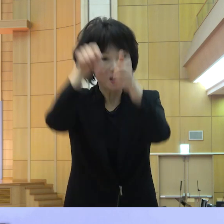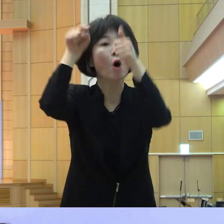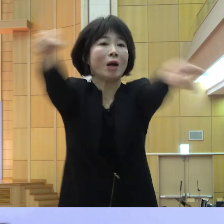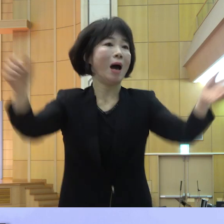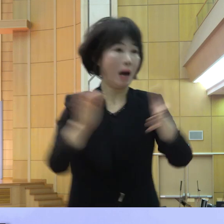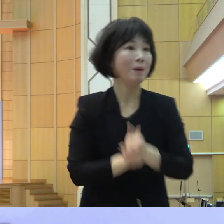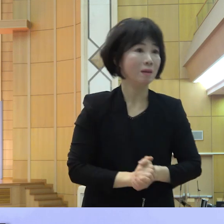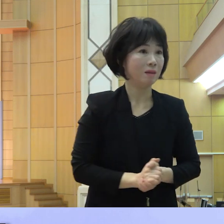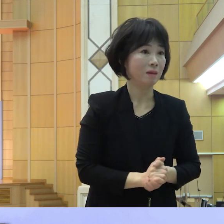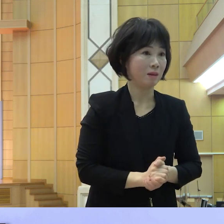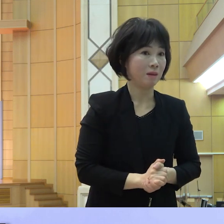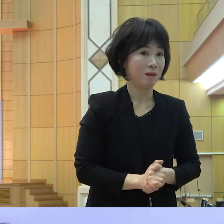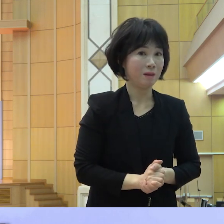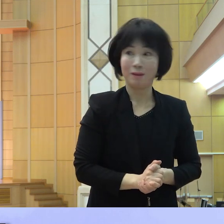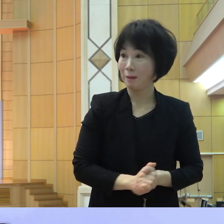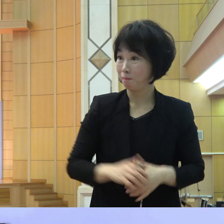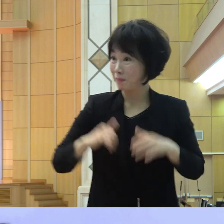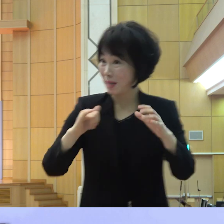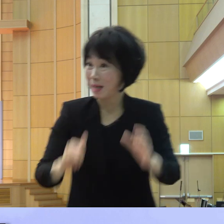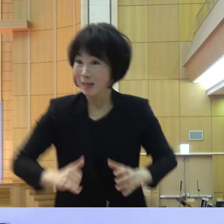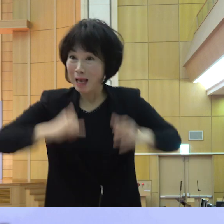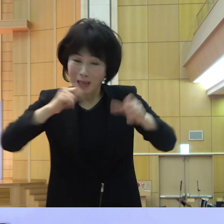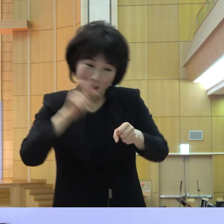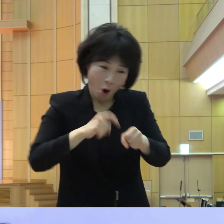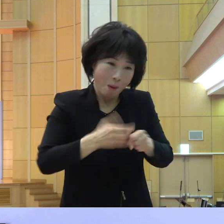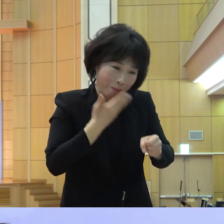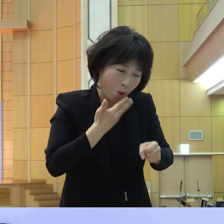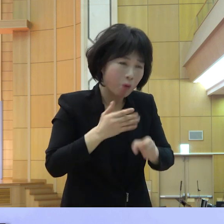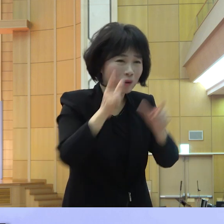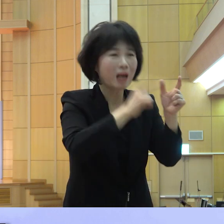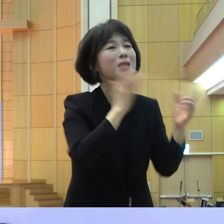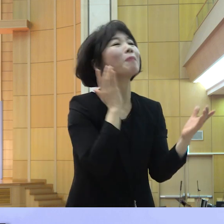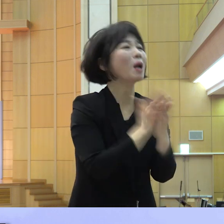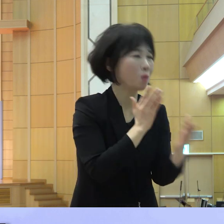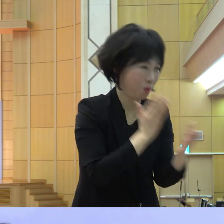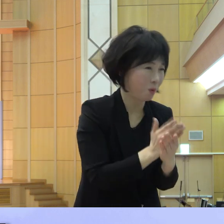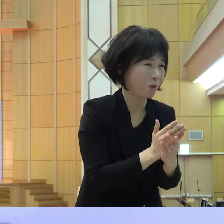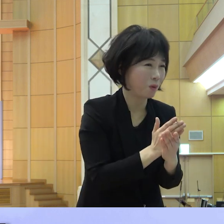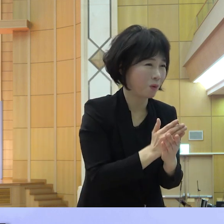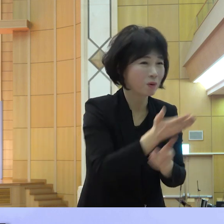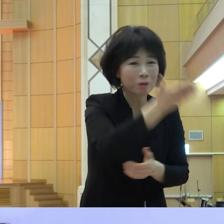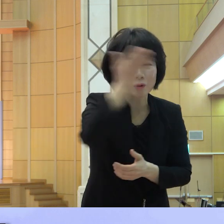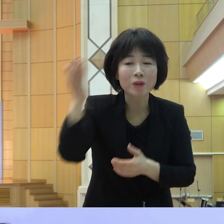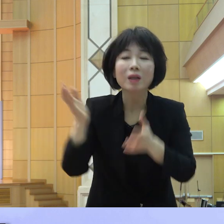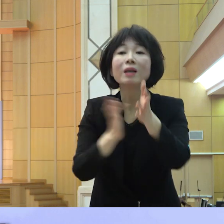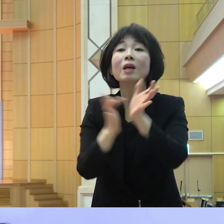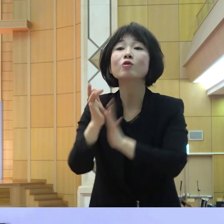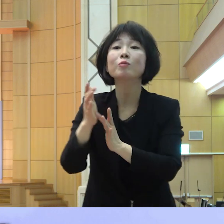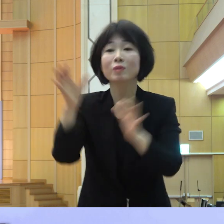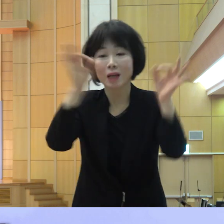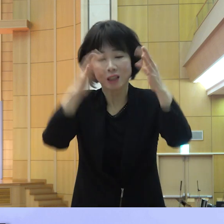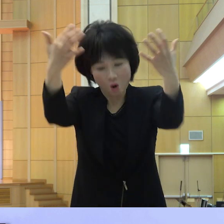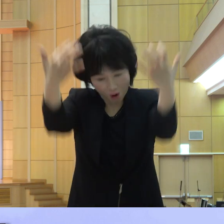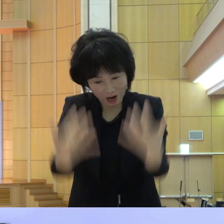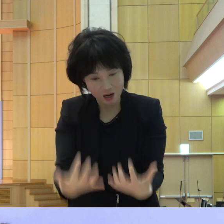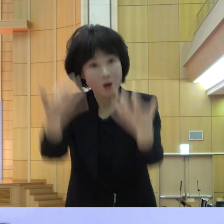세상 떡이나 먹고 세상적으로 잘 되기 위해서 예수님 믿는다고 그런 식으로 오지 말고